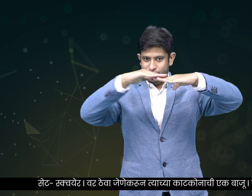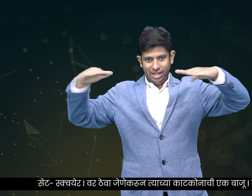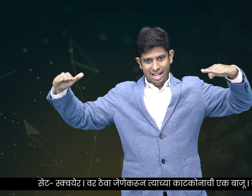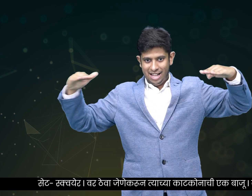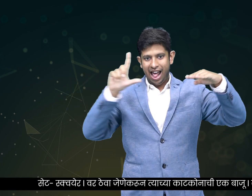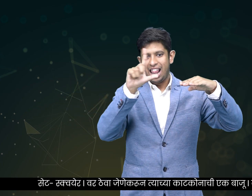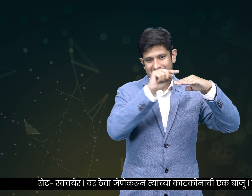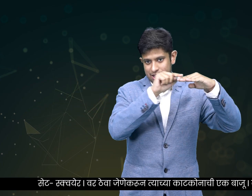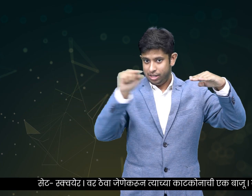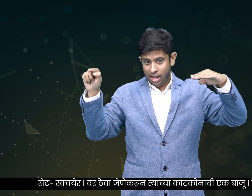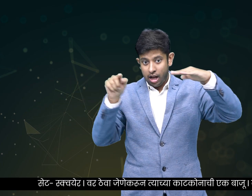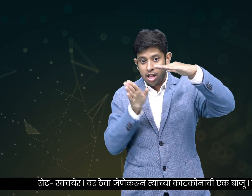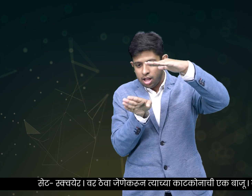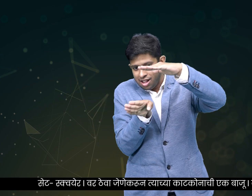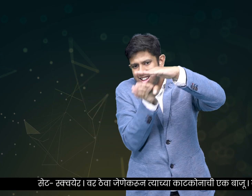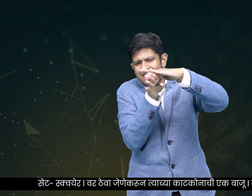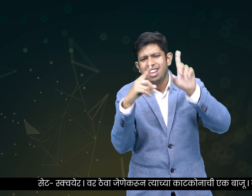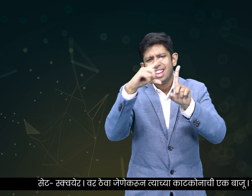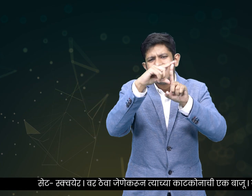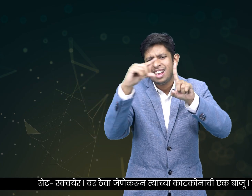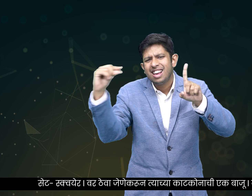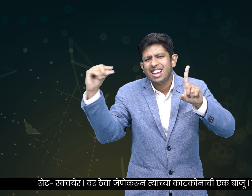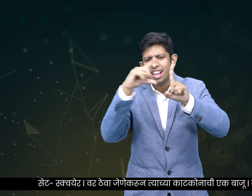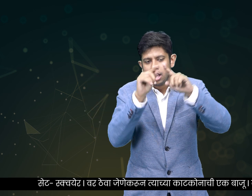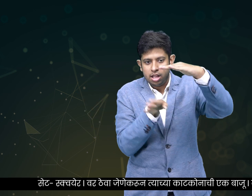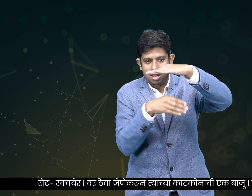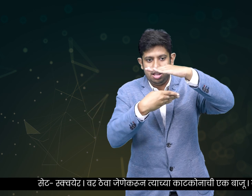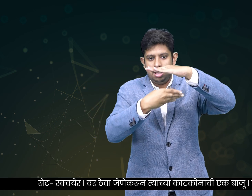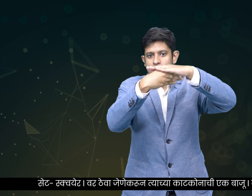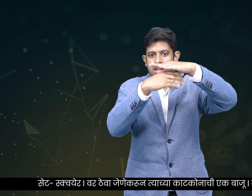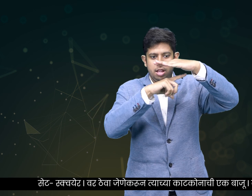जेणेकरून त्याच्या काटकोनाची एक बाजू वर येईल.